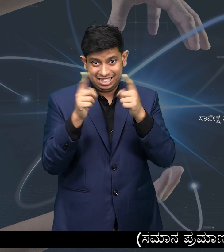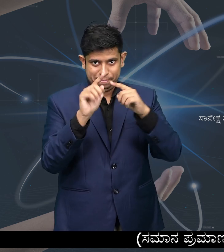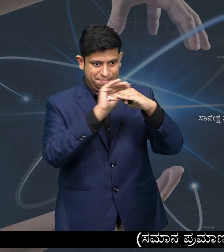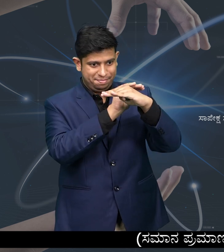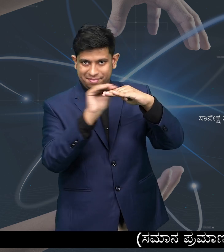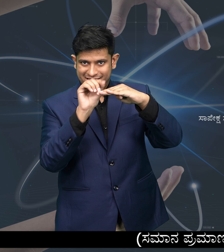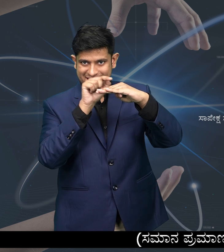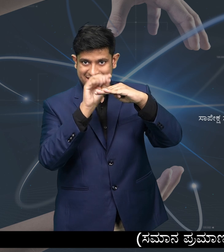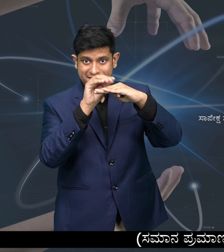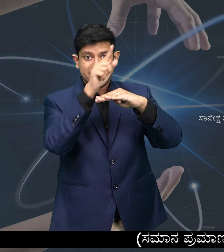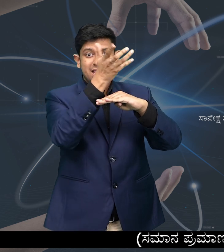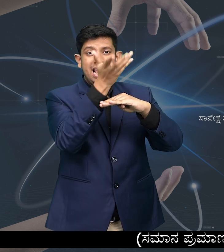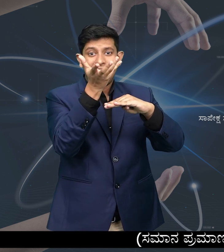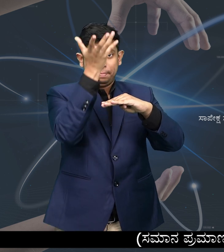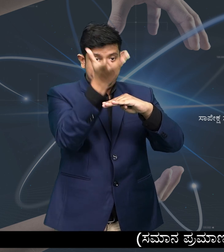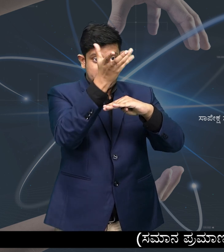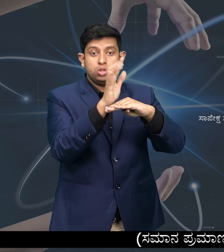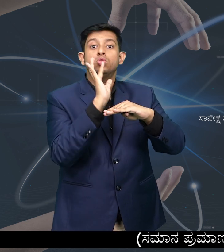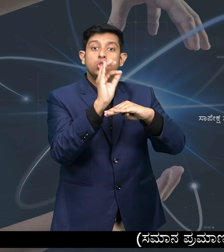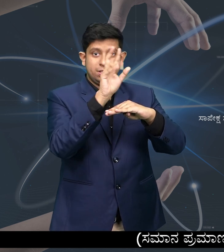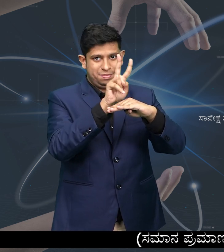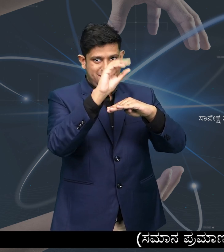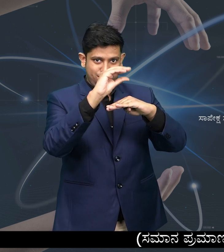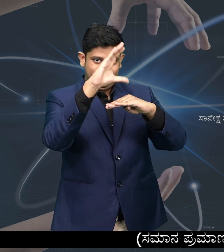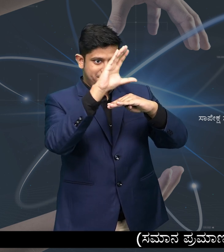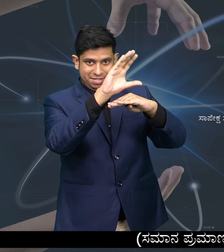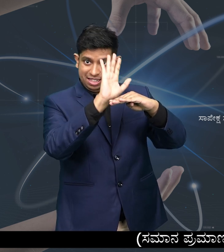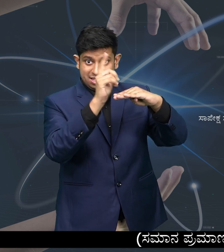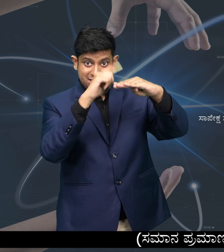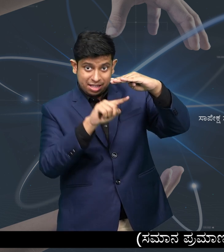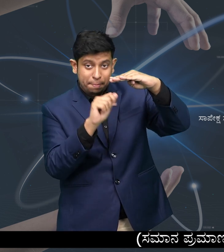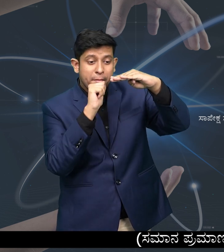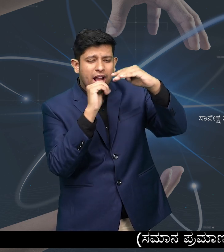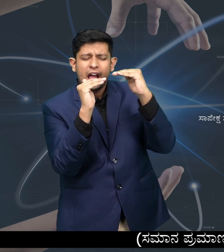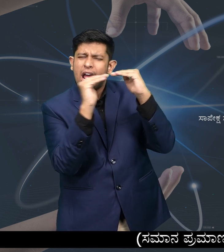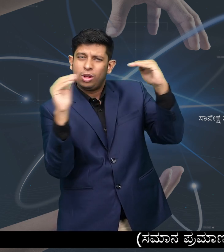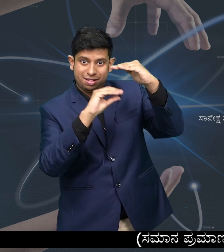ದ್ರವ್ಯರಾಶಿ ಅಥವಾ ಸಮಾನ ಪ್ರಮಾಣದ ನೀರಿನ ದ್ರವ್ಯರಾಶಿ 4 ಡಿಗ್ರಿ ಸೆಲ್ಸಿಯಸ್ನಲ್ಲಿ.